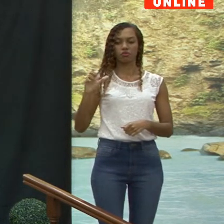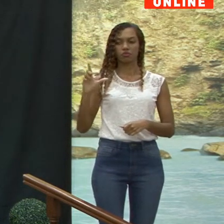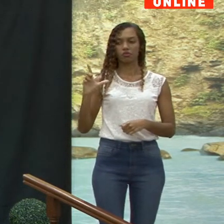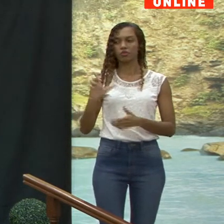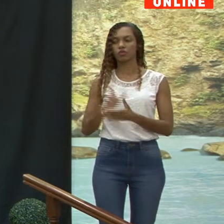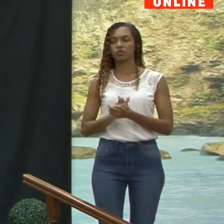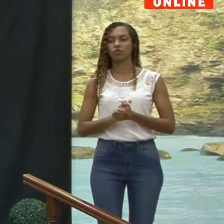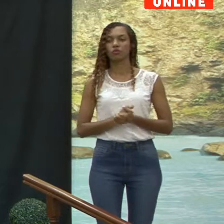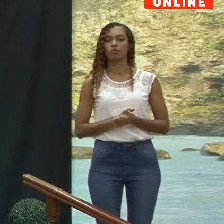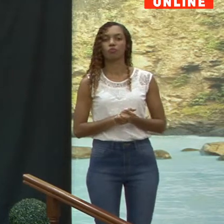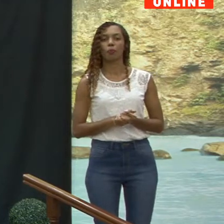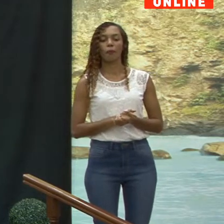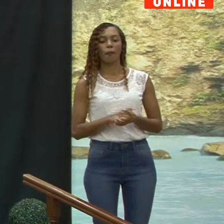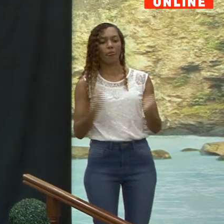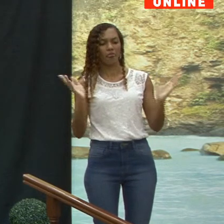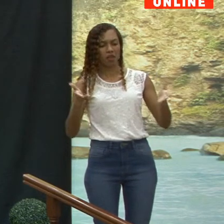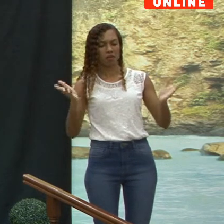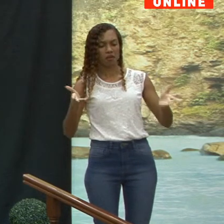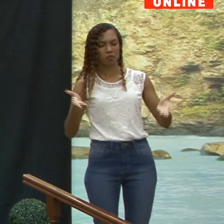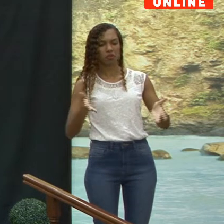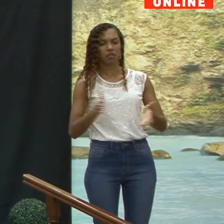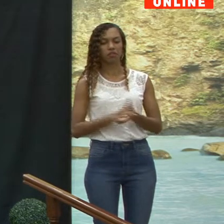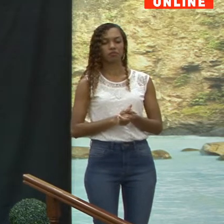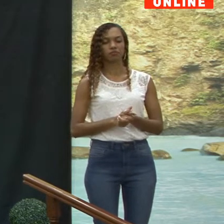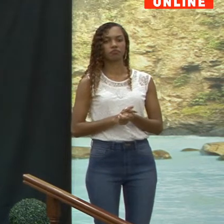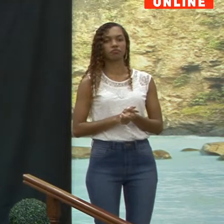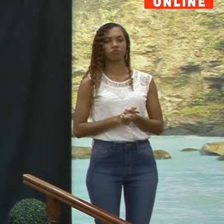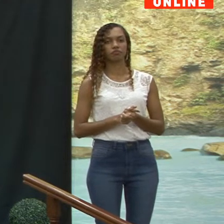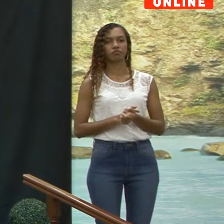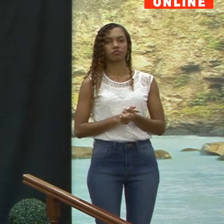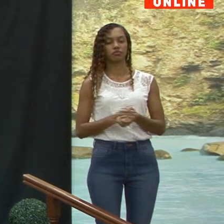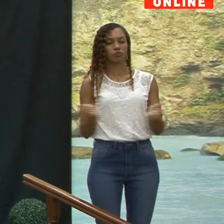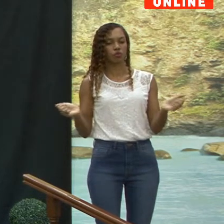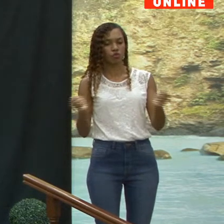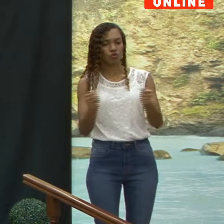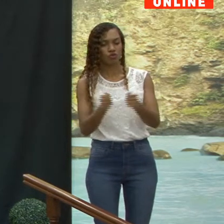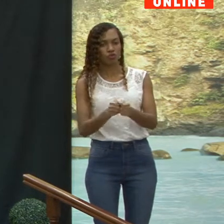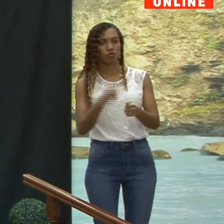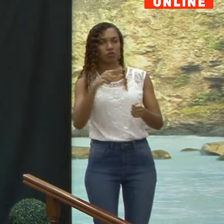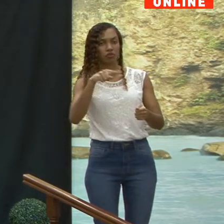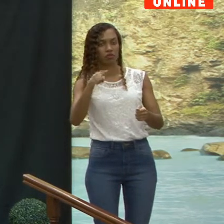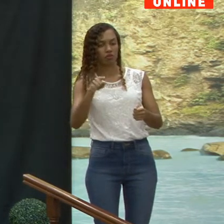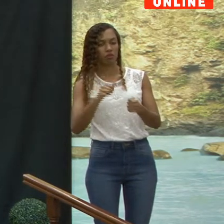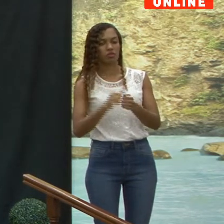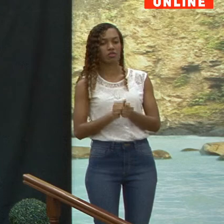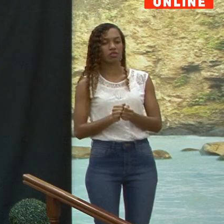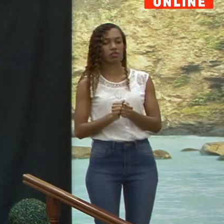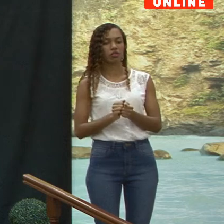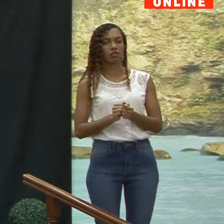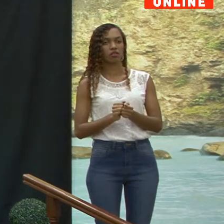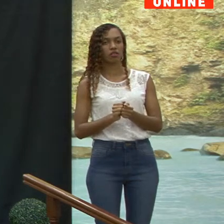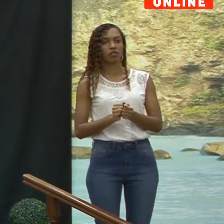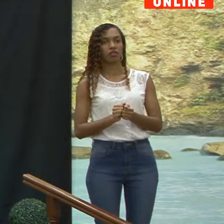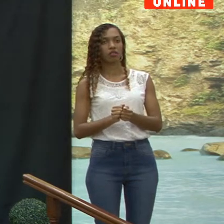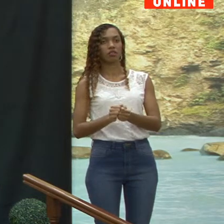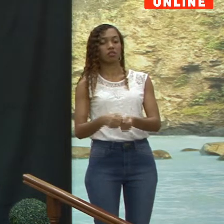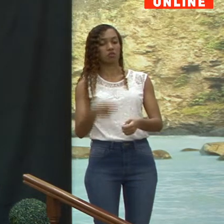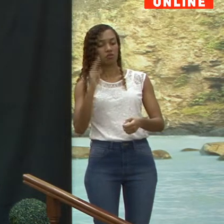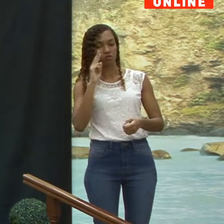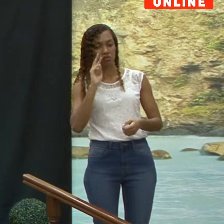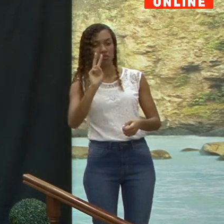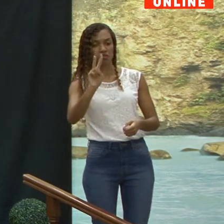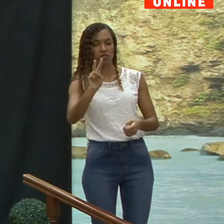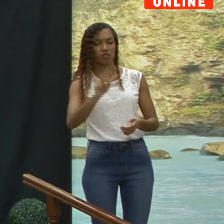Agora, nesse momento, somando com você que está aí, sintonizou aí agora, a tua Smart TV,